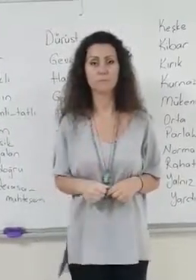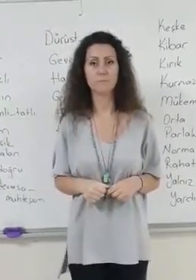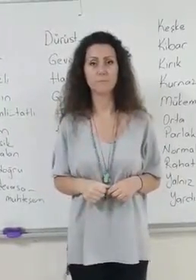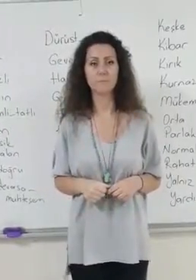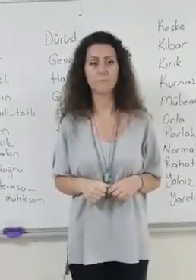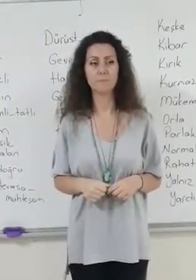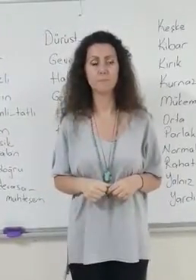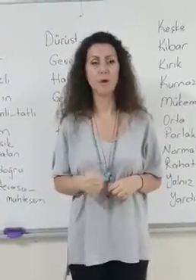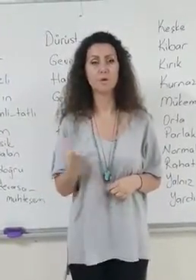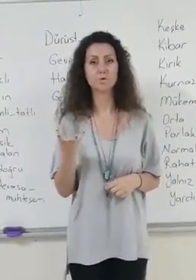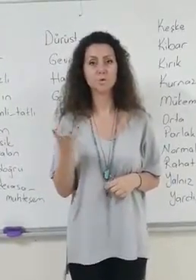çok,